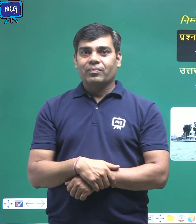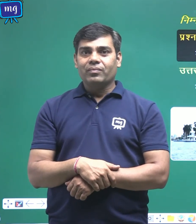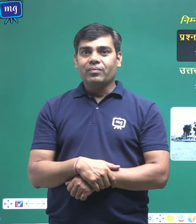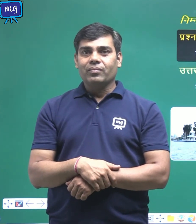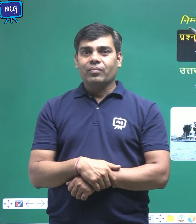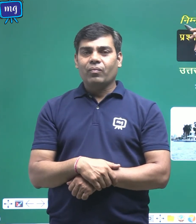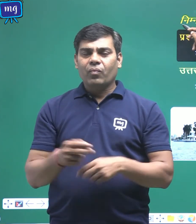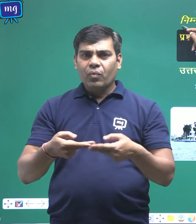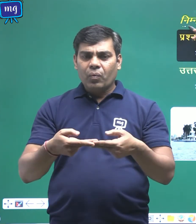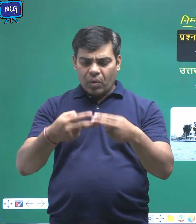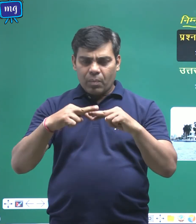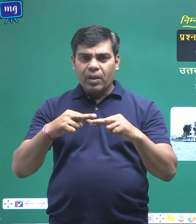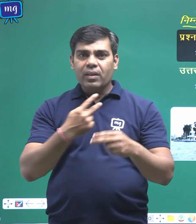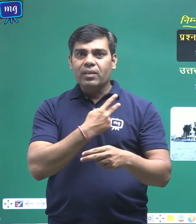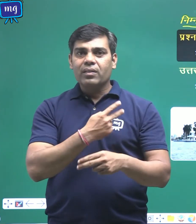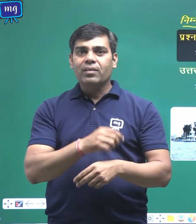निम्नलिखित